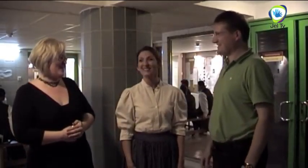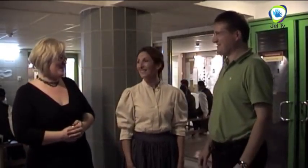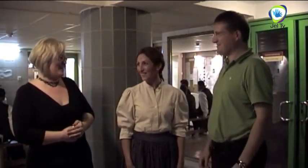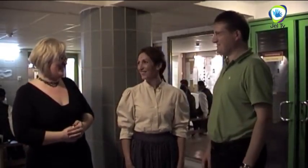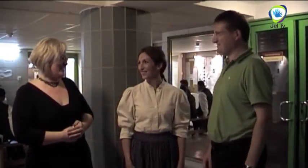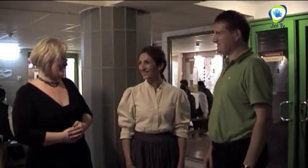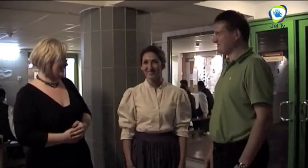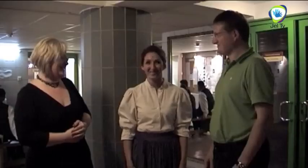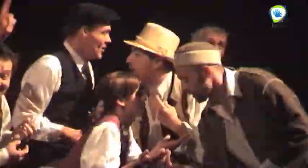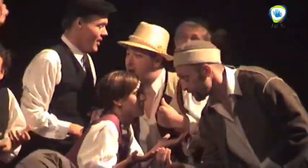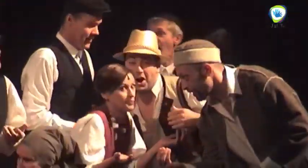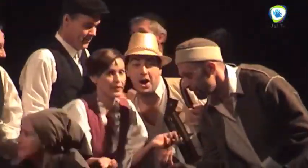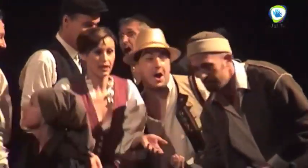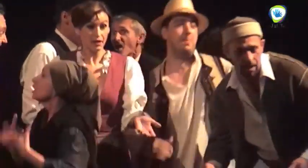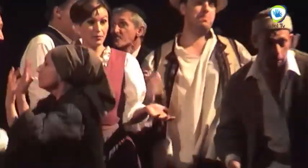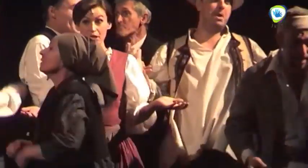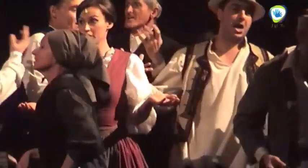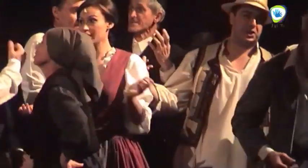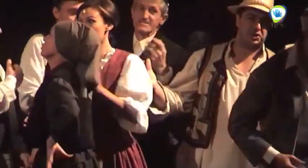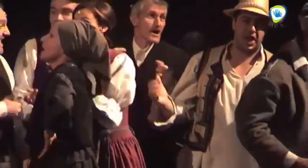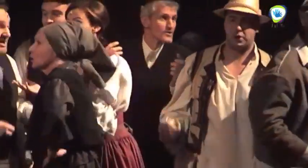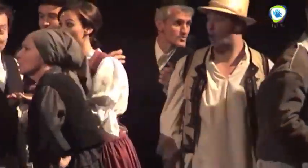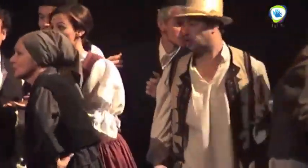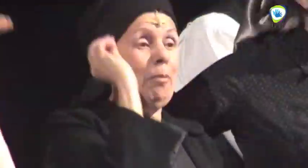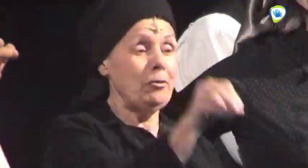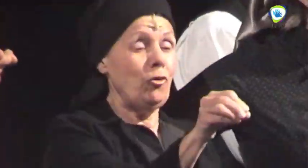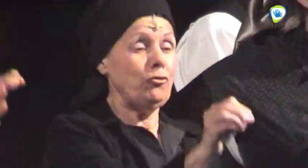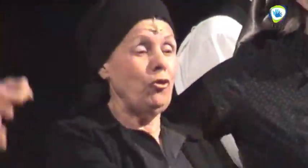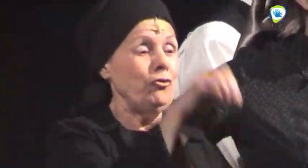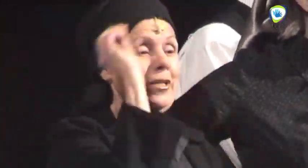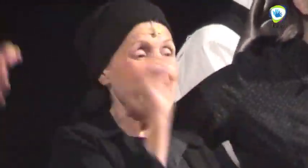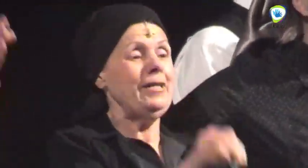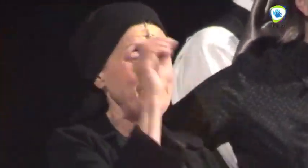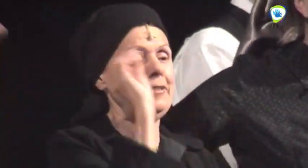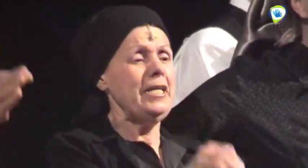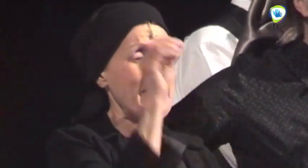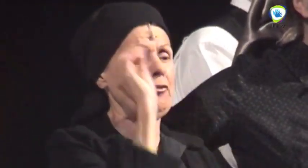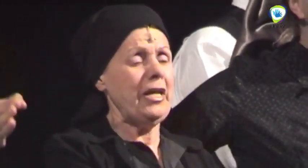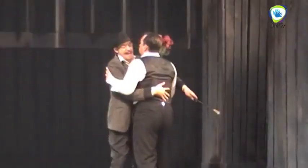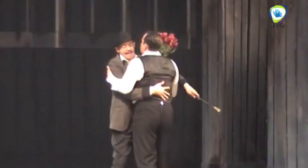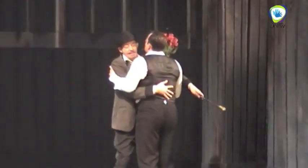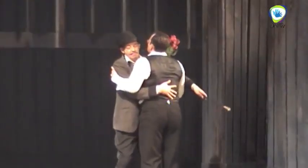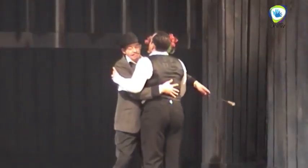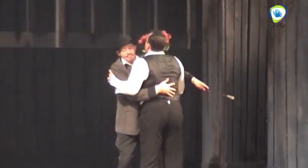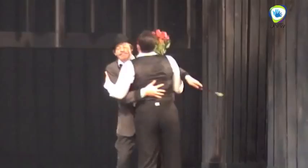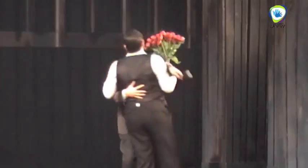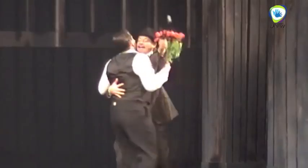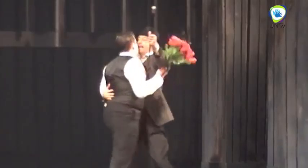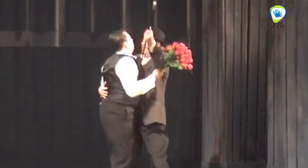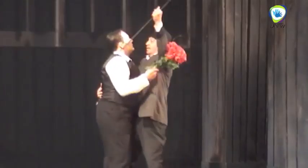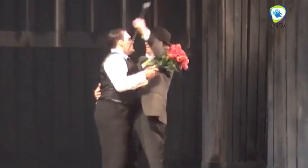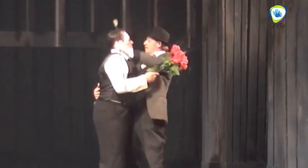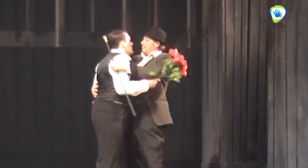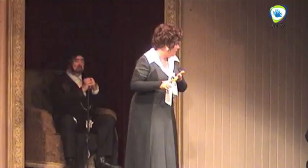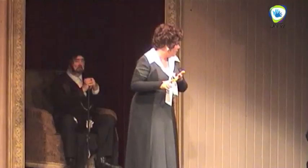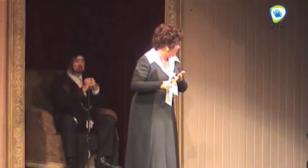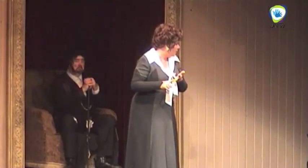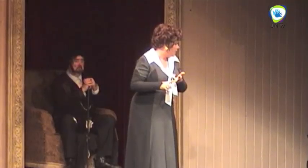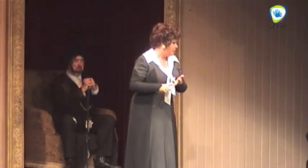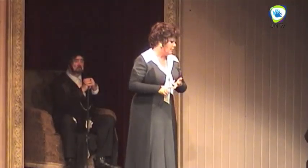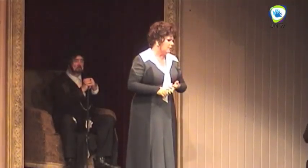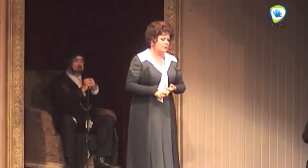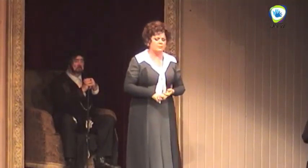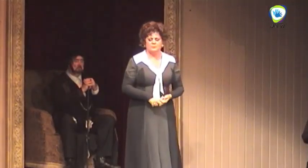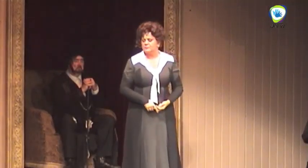Köszönjük szépen, mi is. Mi az Isten? Attos Józsi, ez az éves! Szenni? Engem?